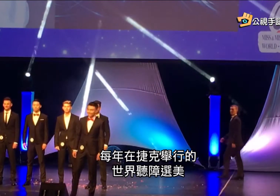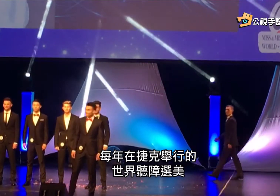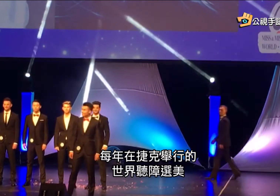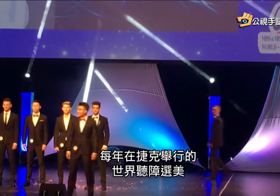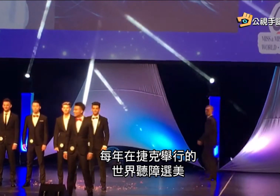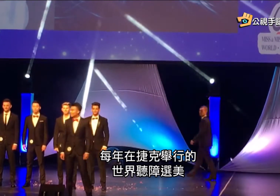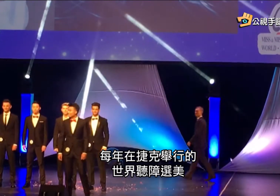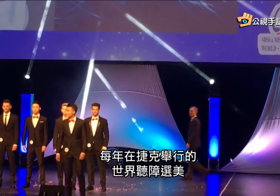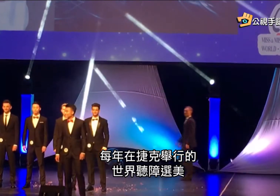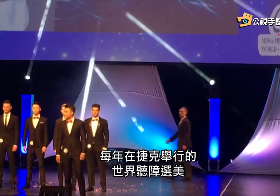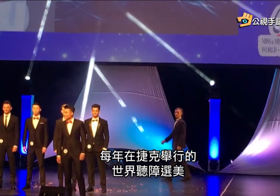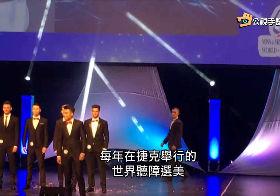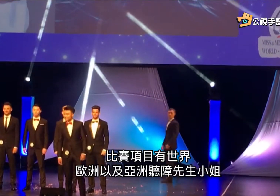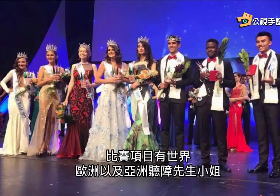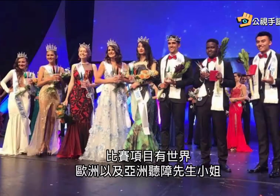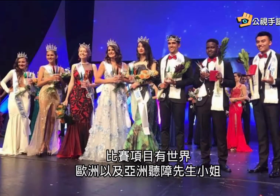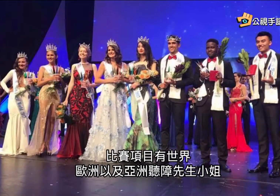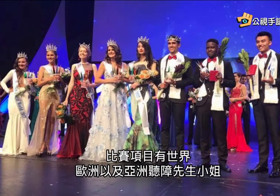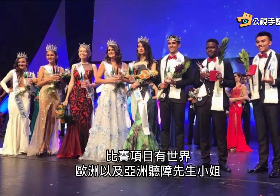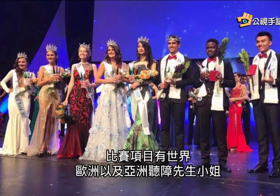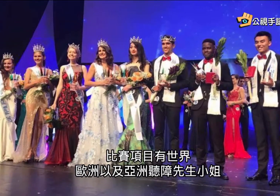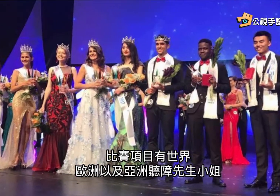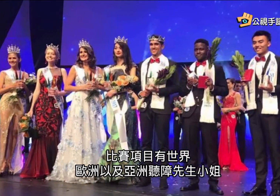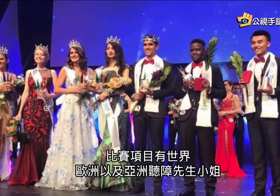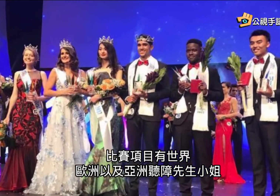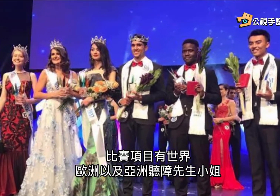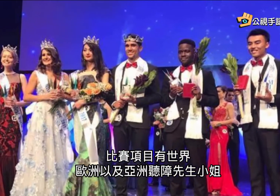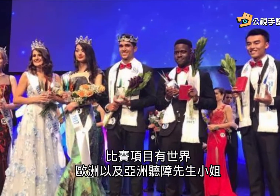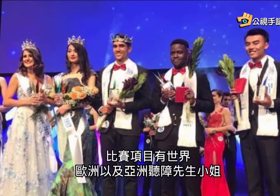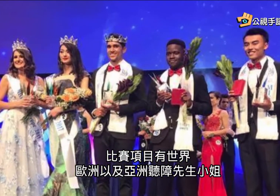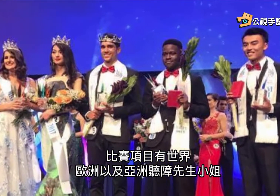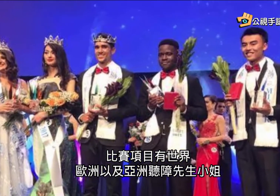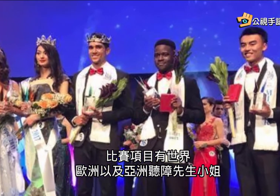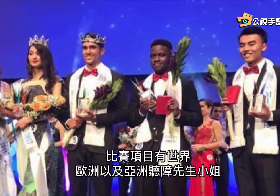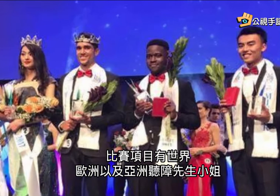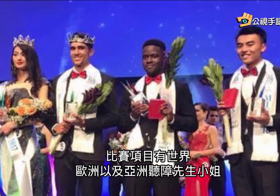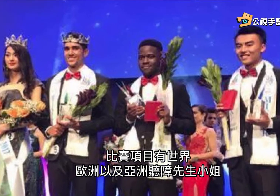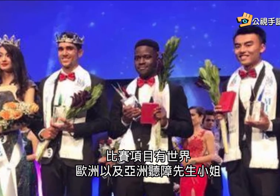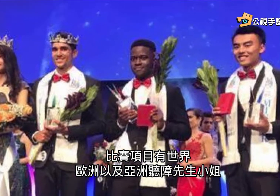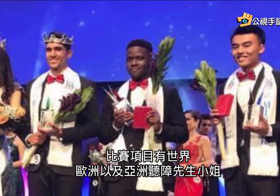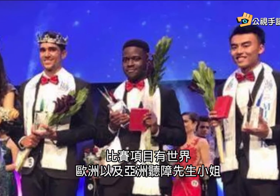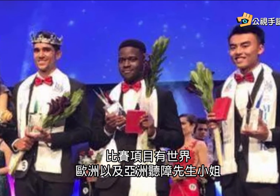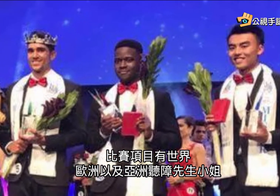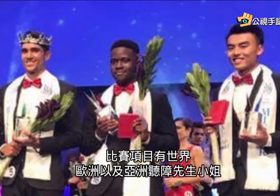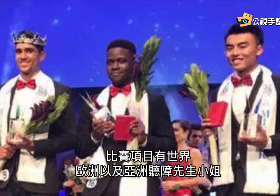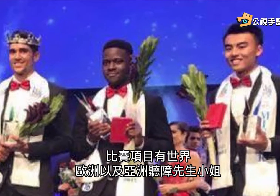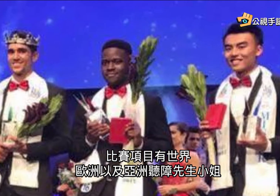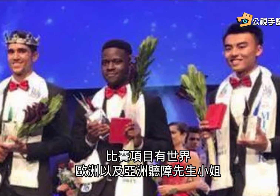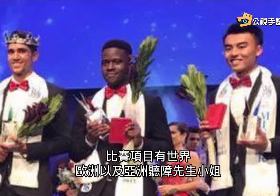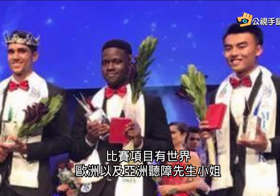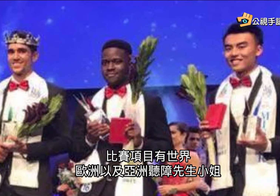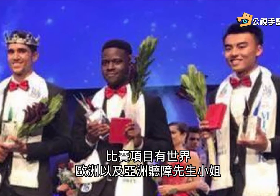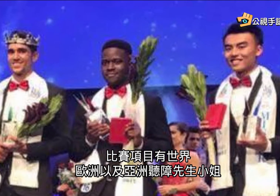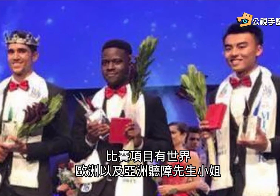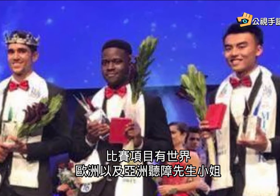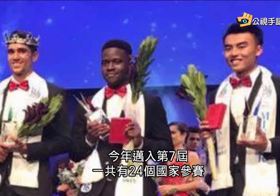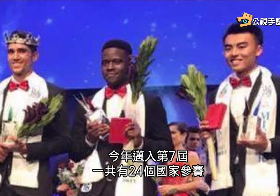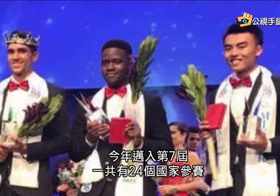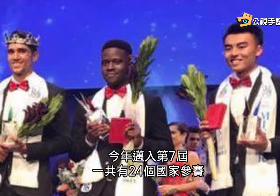听障选美比赛项目有世界、欧洲以及亚洲听障先生小姐，今年迈入